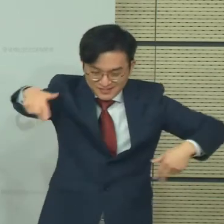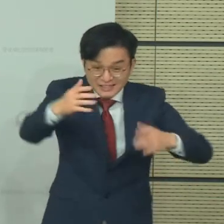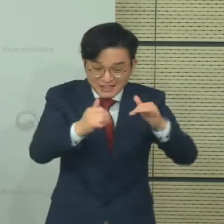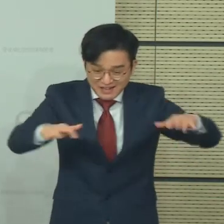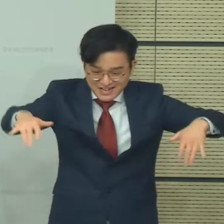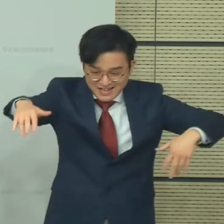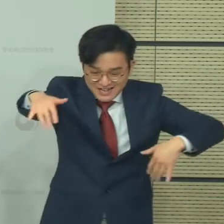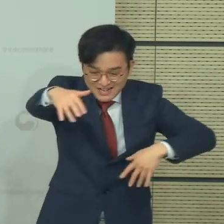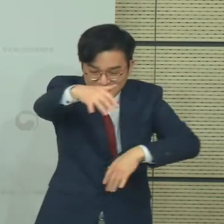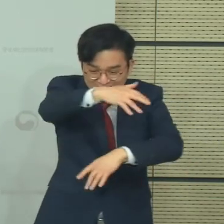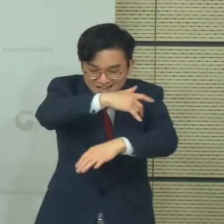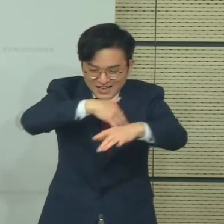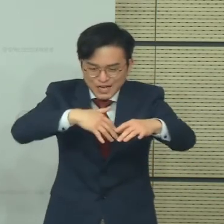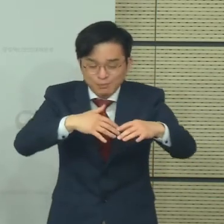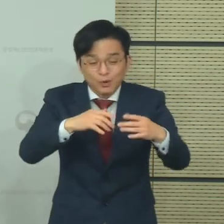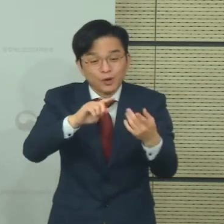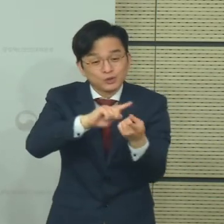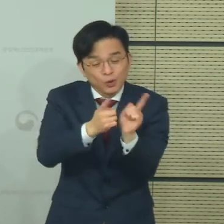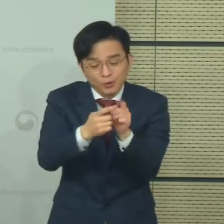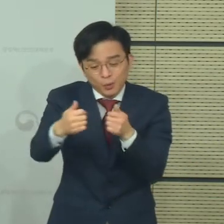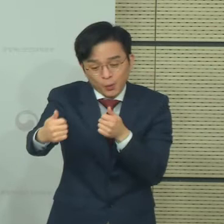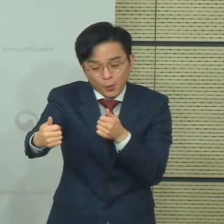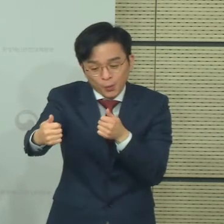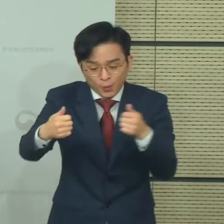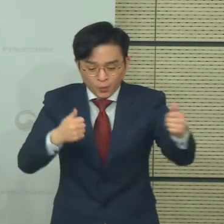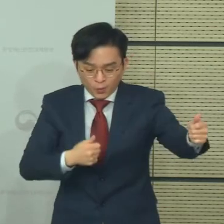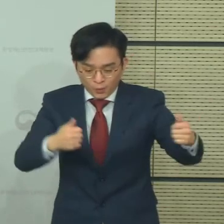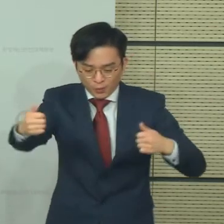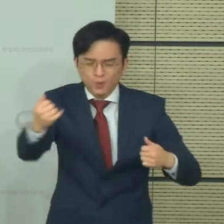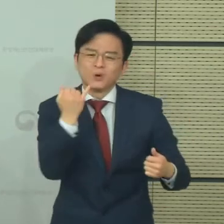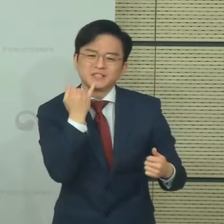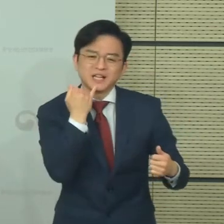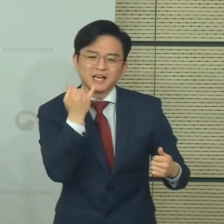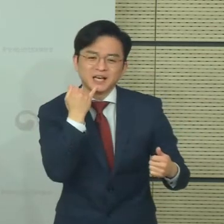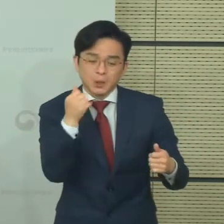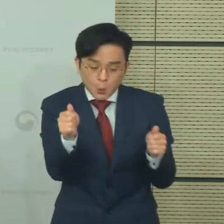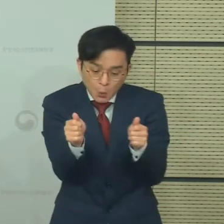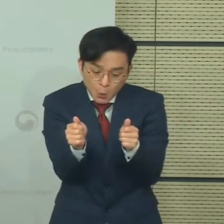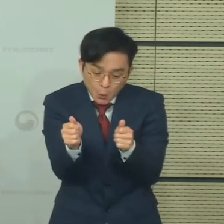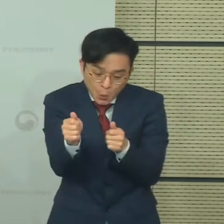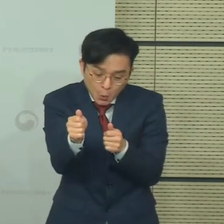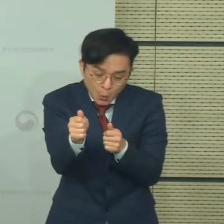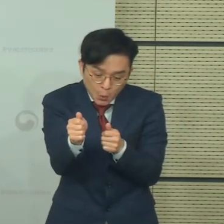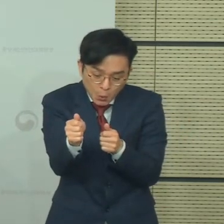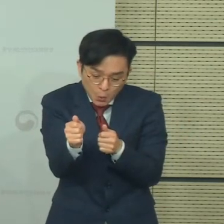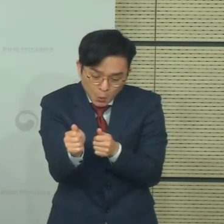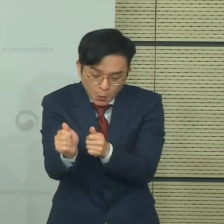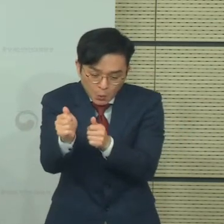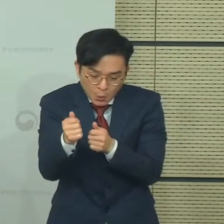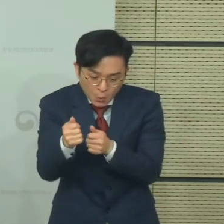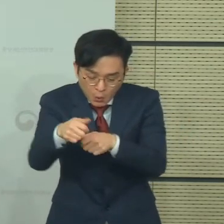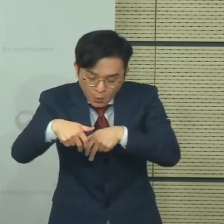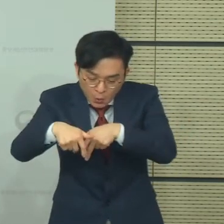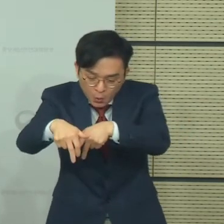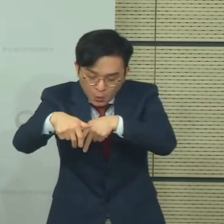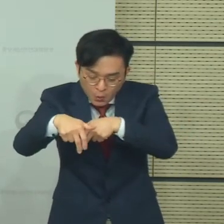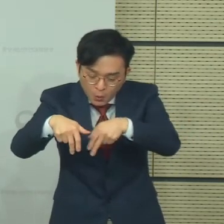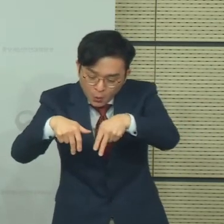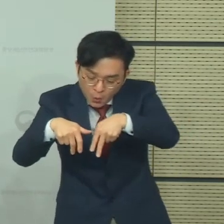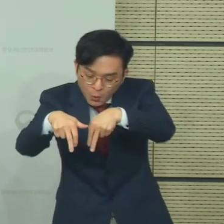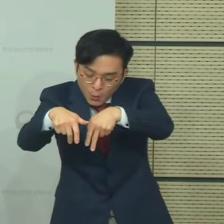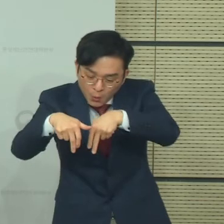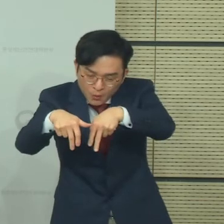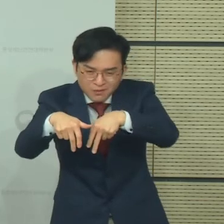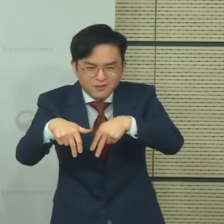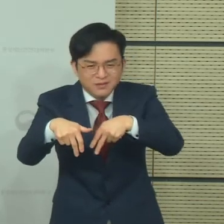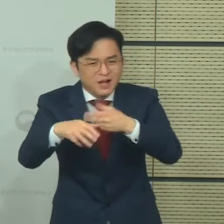이제 판단을 하고, 집에만 계실 수는 없기 때문에 산책 정도 같은 아주 낮은 수준의 어떤 행위들에 대해서는